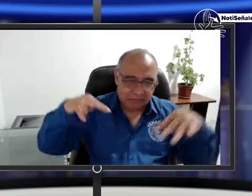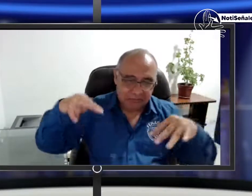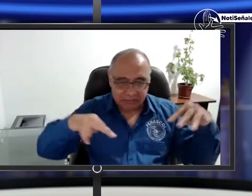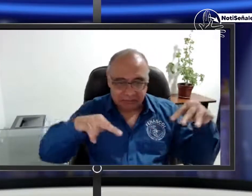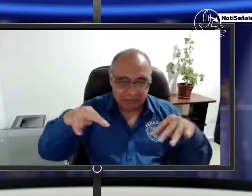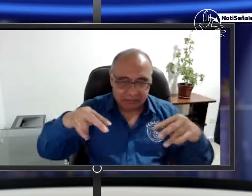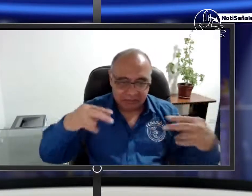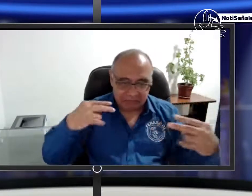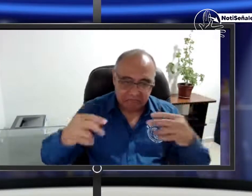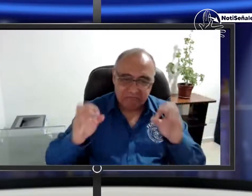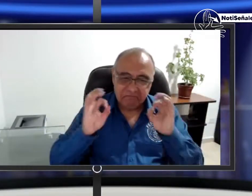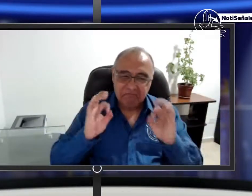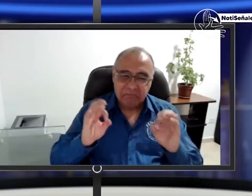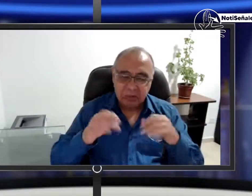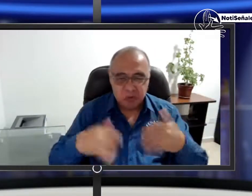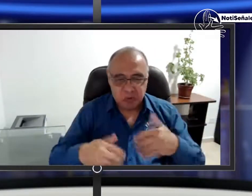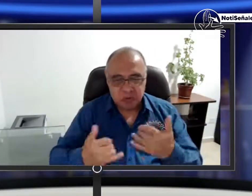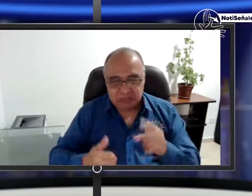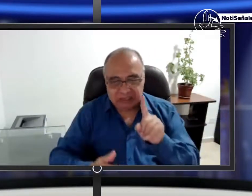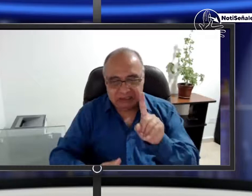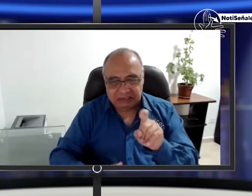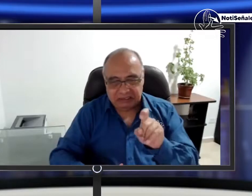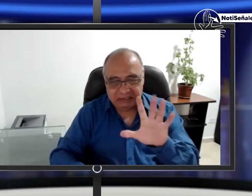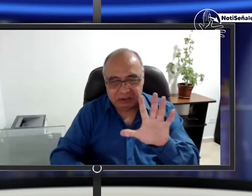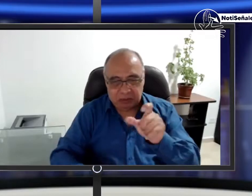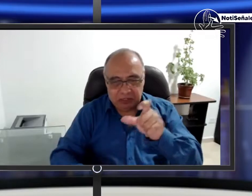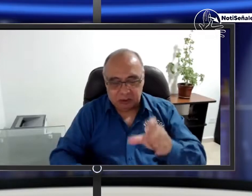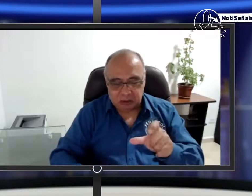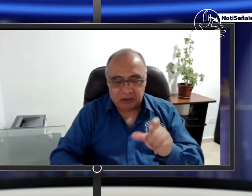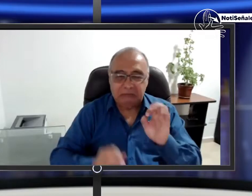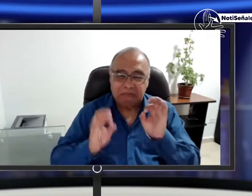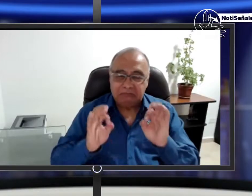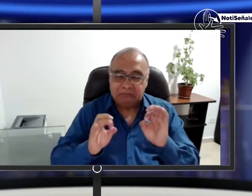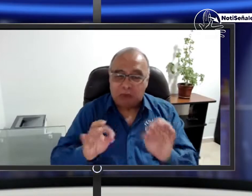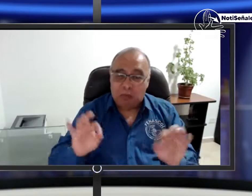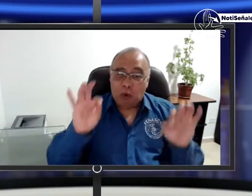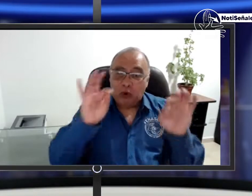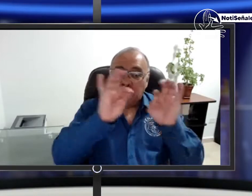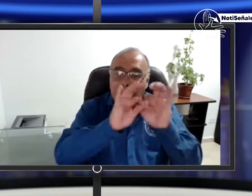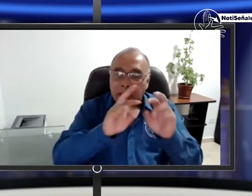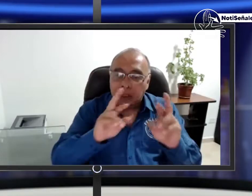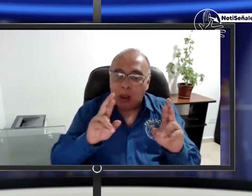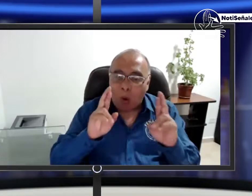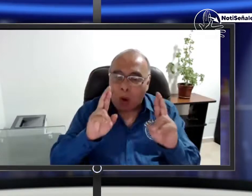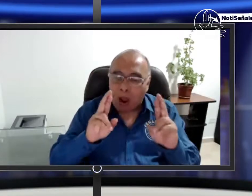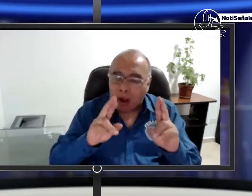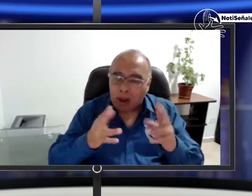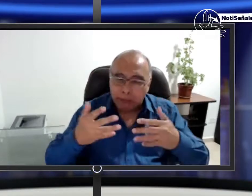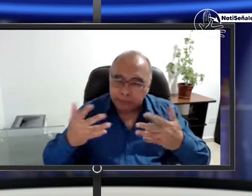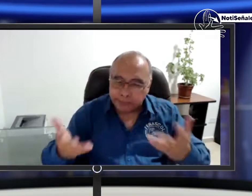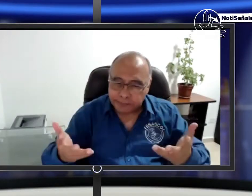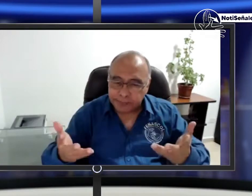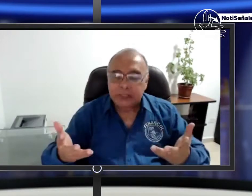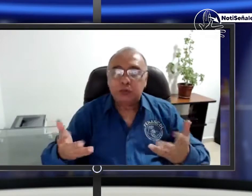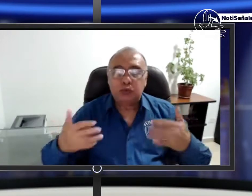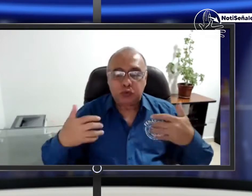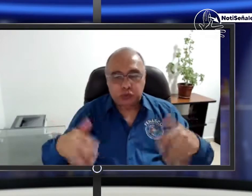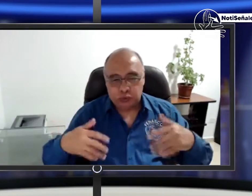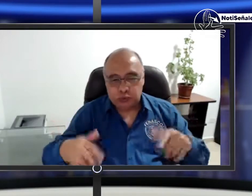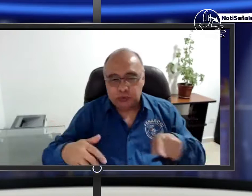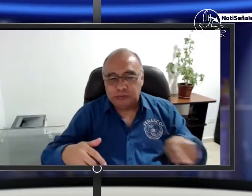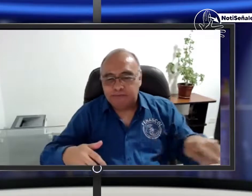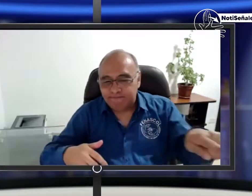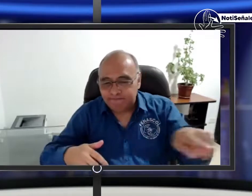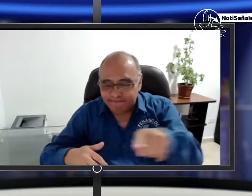distintas personas conectadas viéndonos en esta emisión veo 65 espectadores